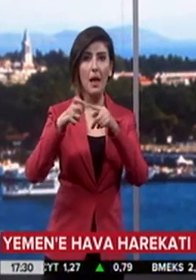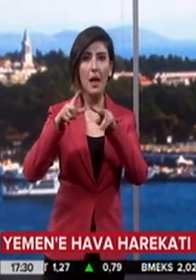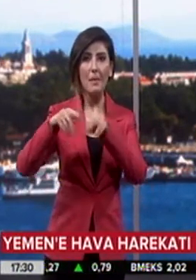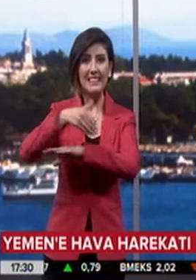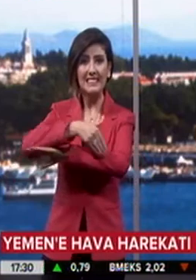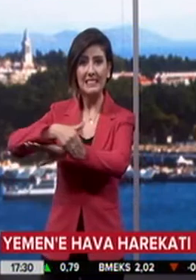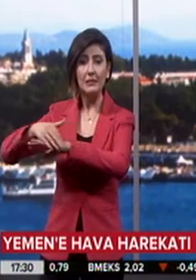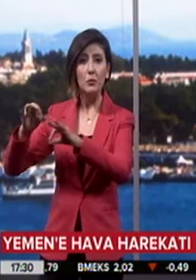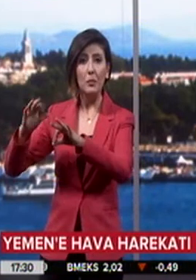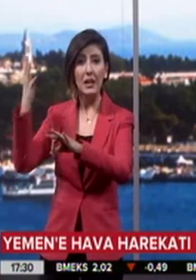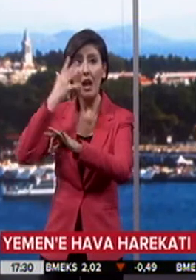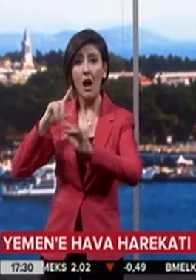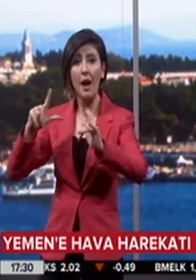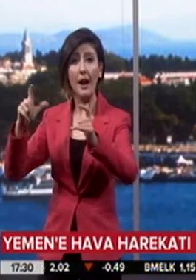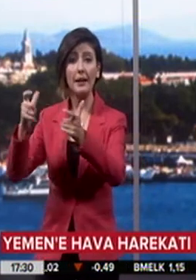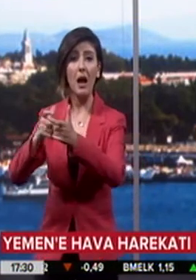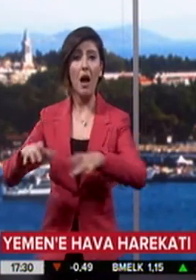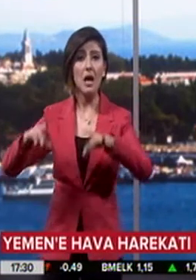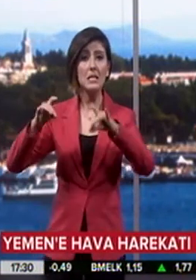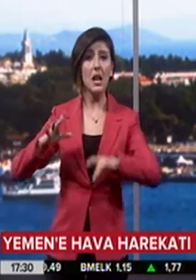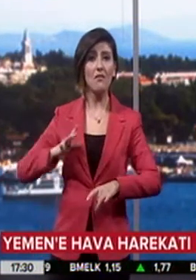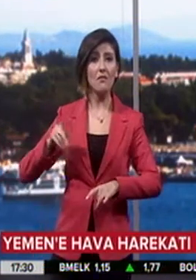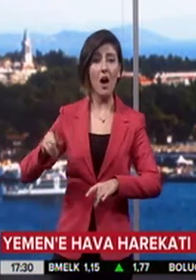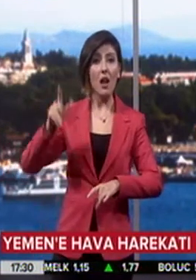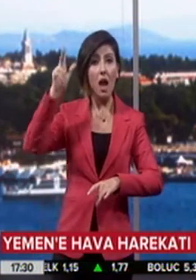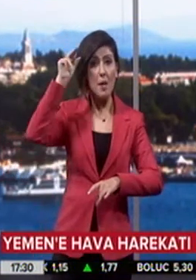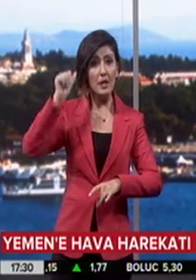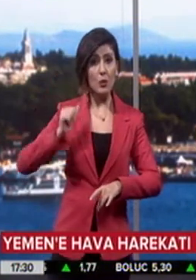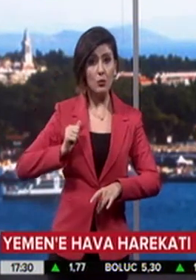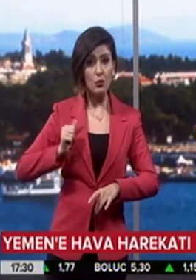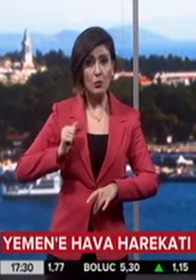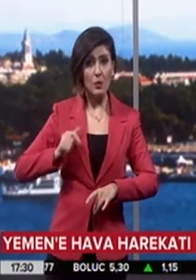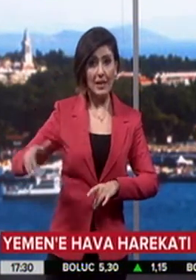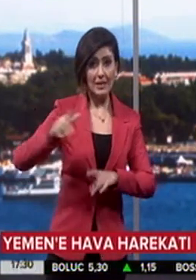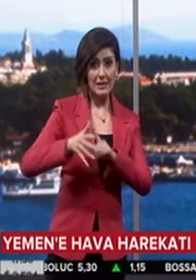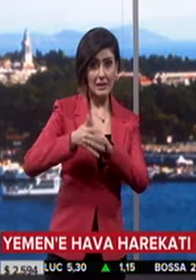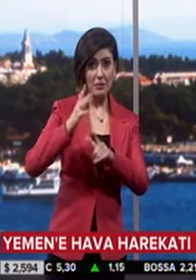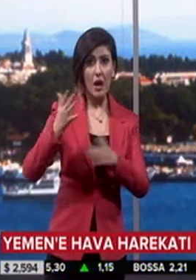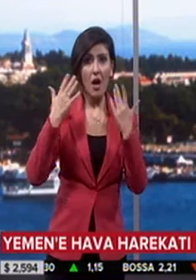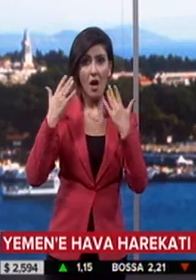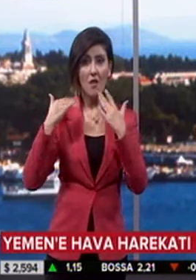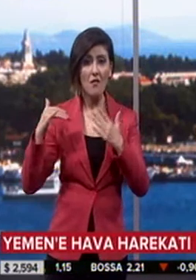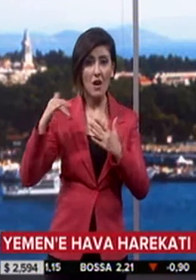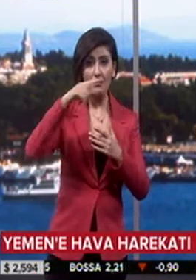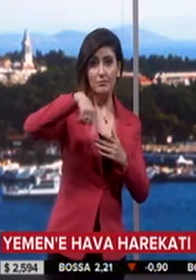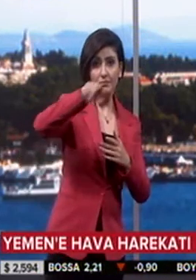kara harekatı için hazırlık yapıyor. Amerikan yönetimi de hava harekatına lojistik ve istihbarat desteği sağladığını